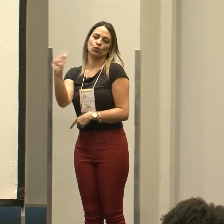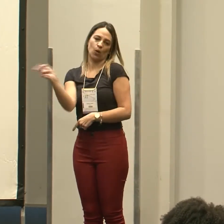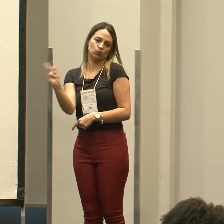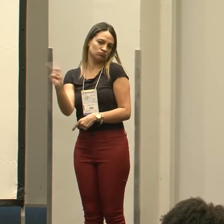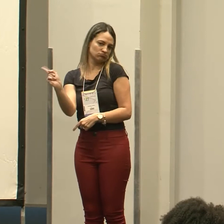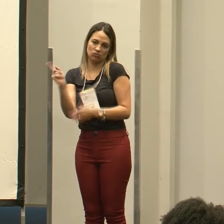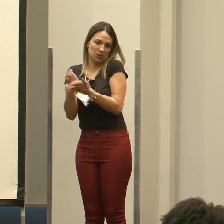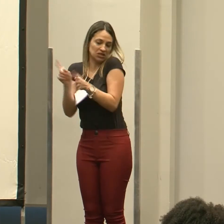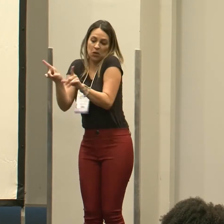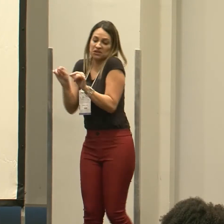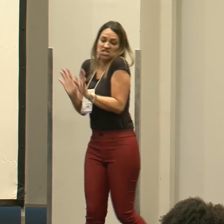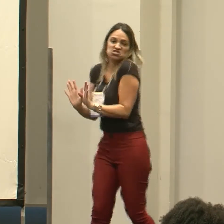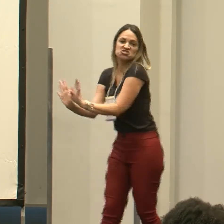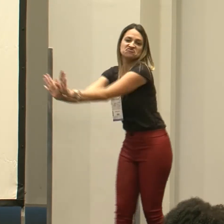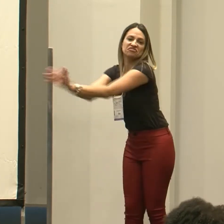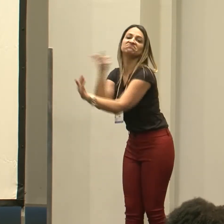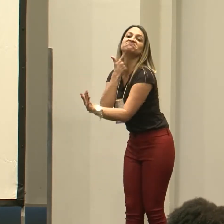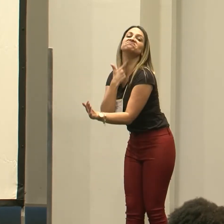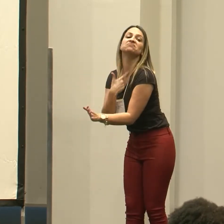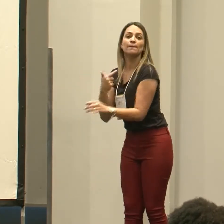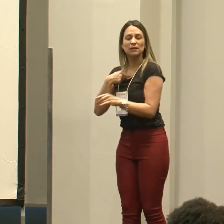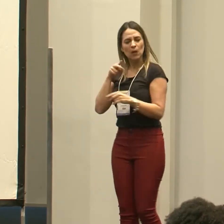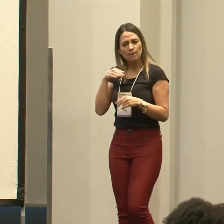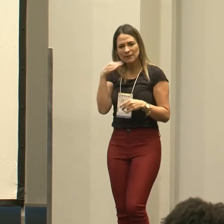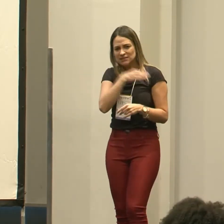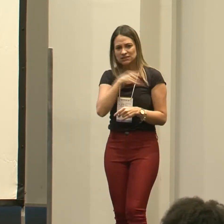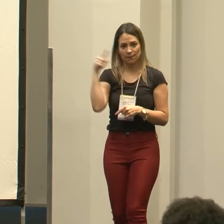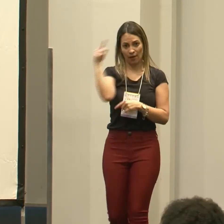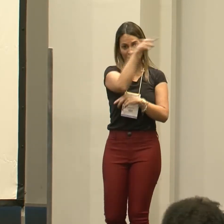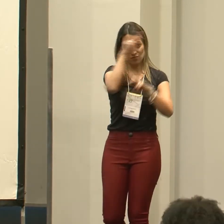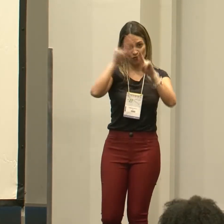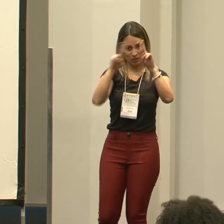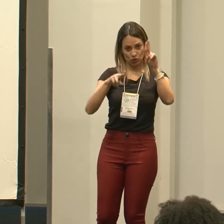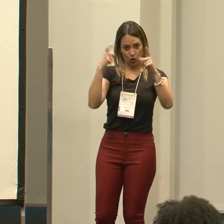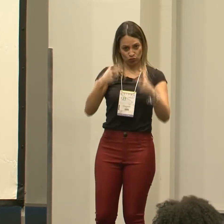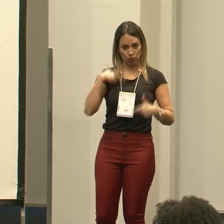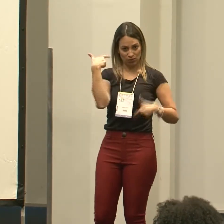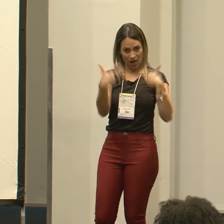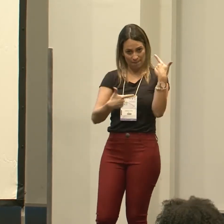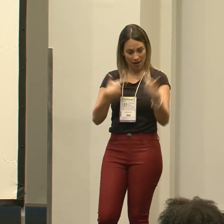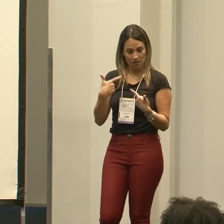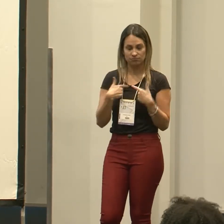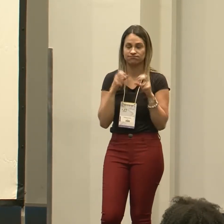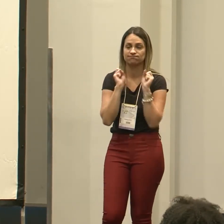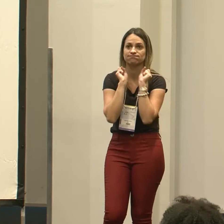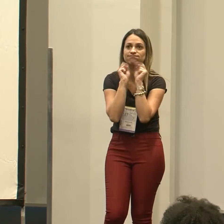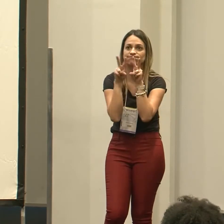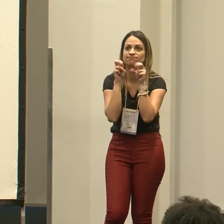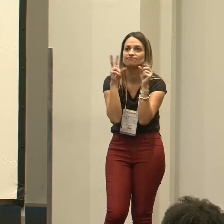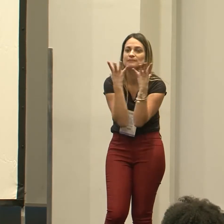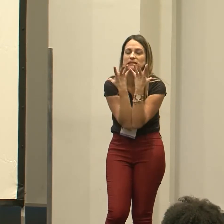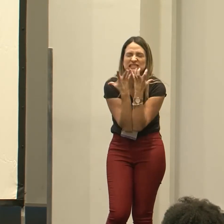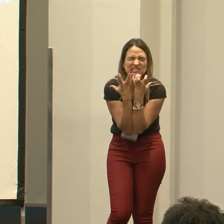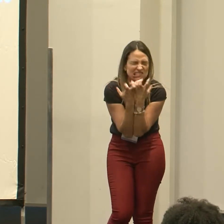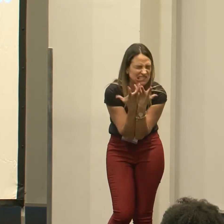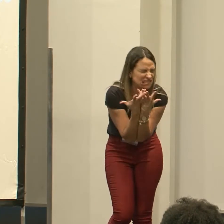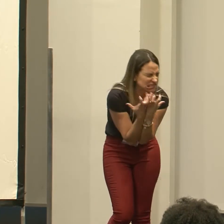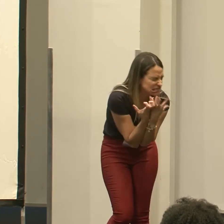Para cursos de bacharelado, não, é optativa, se a pessoa quiser, faz. Mas eu percebi lá no FRJ, onde eu trabalho,